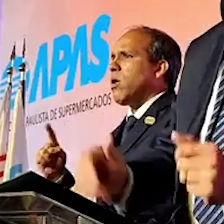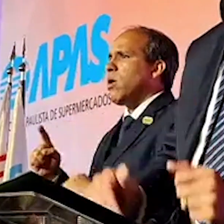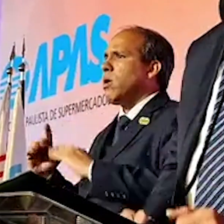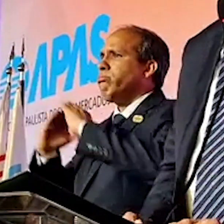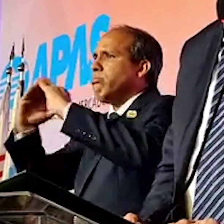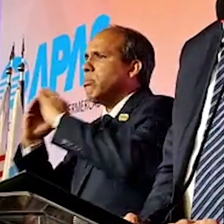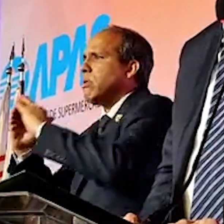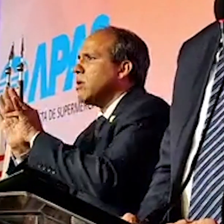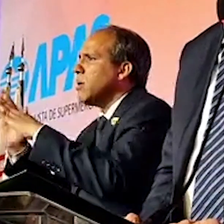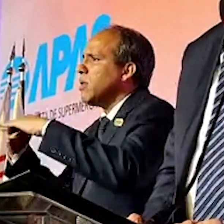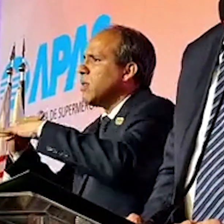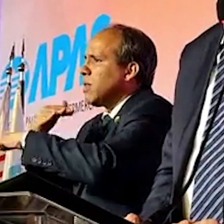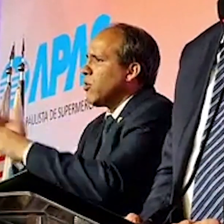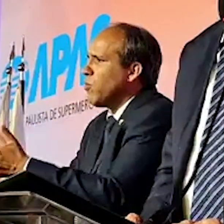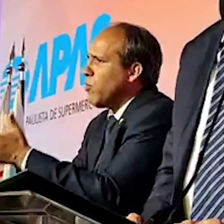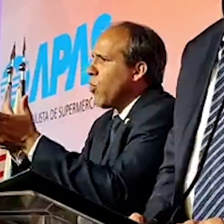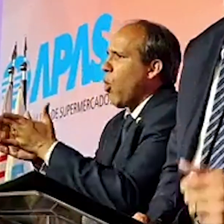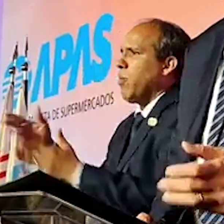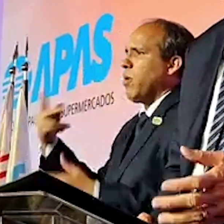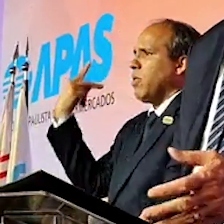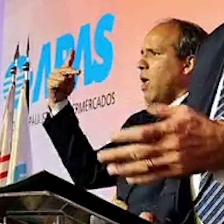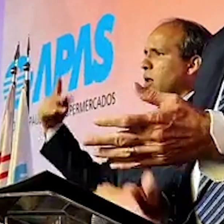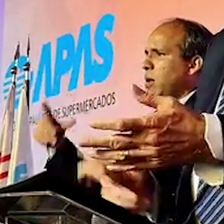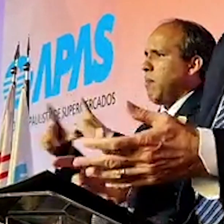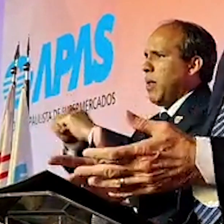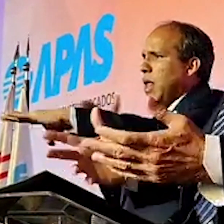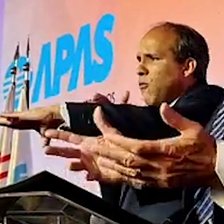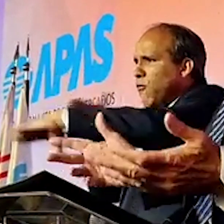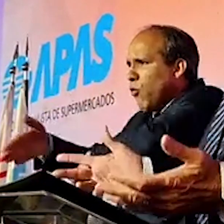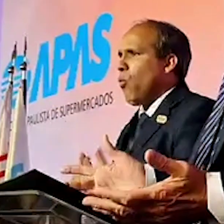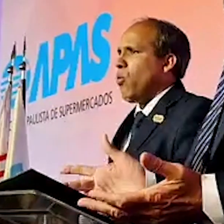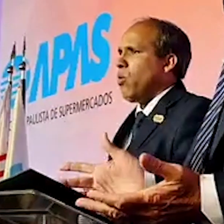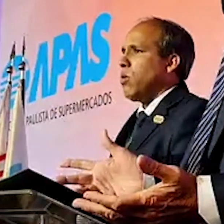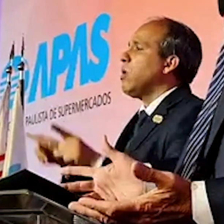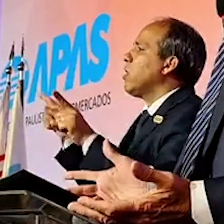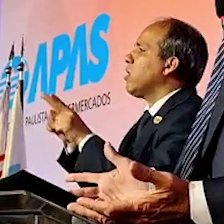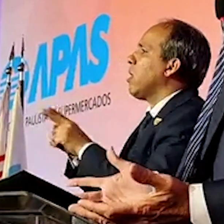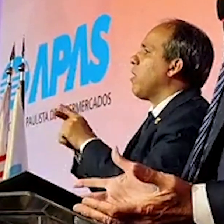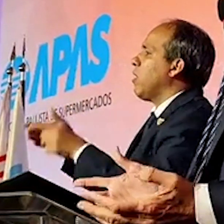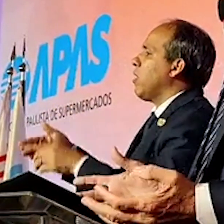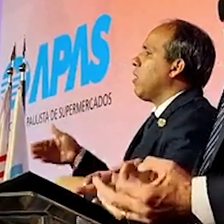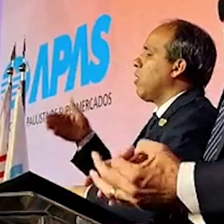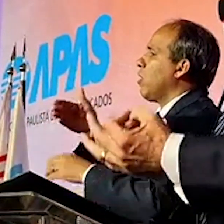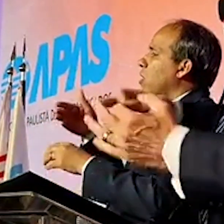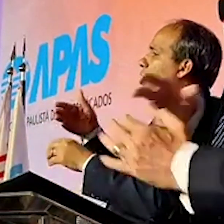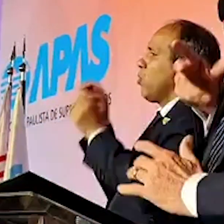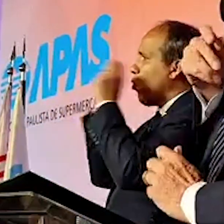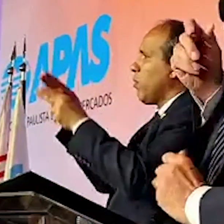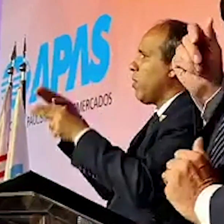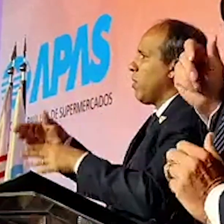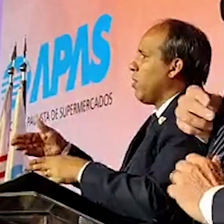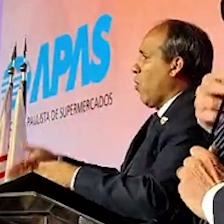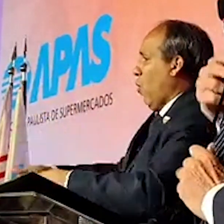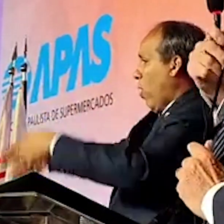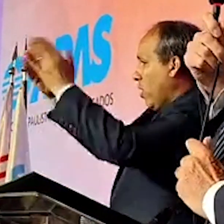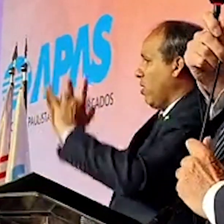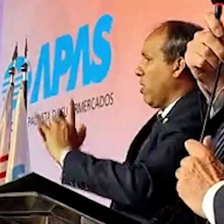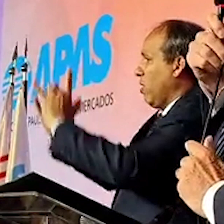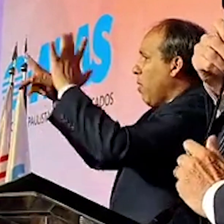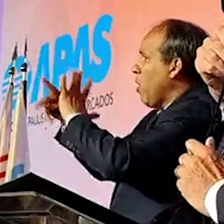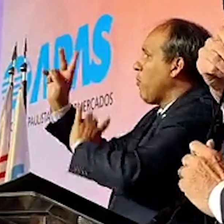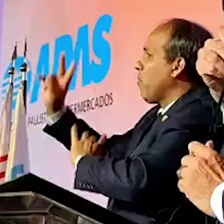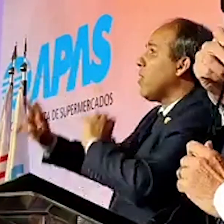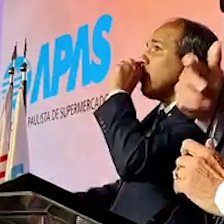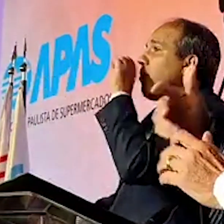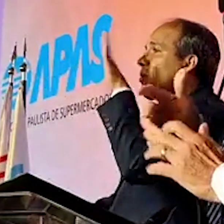de motocicleta. Entrei numa república de Venezuela sábado à tarde. Dá para imaginar, pessoal?